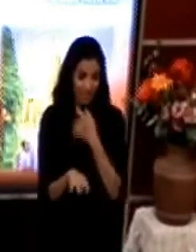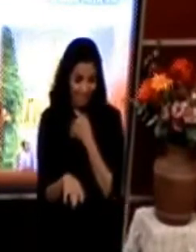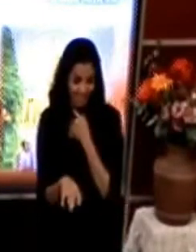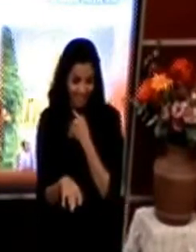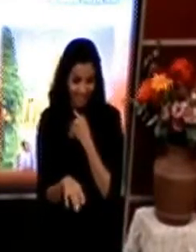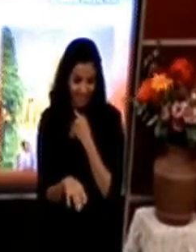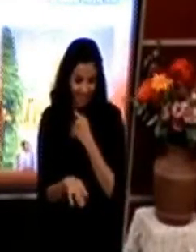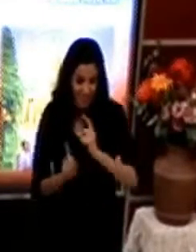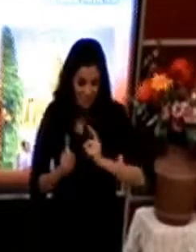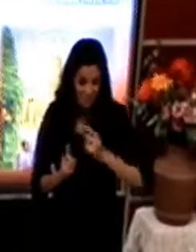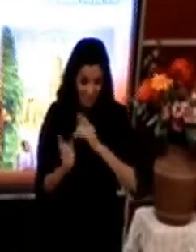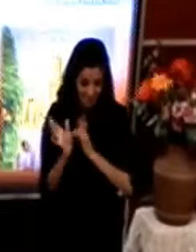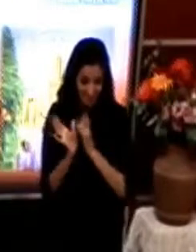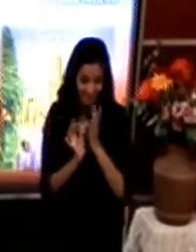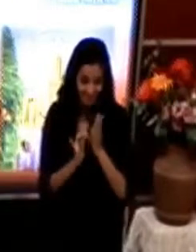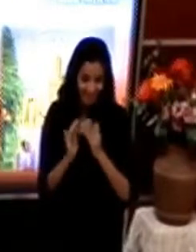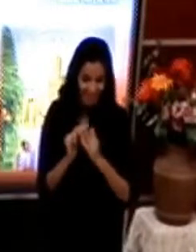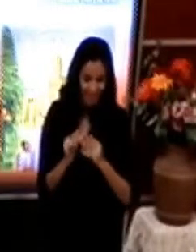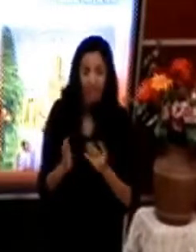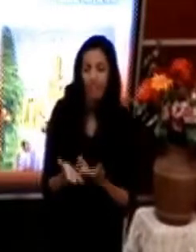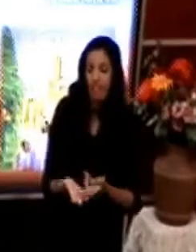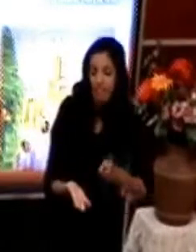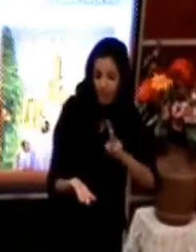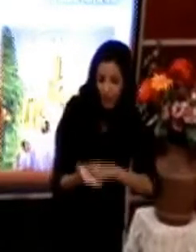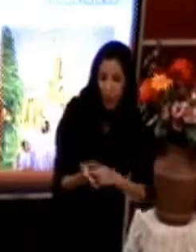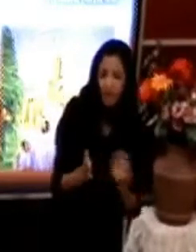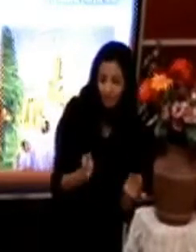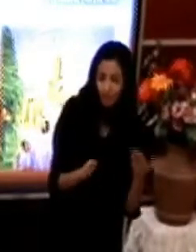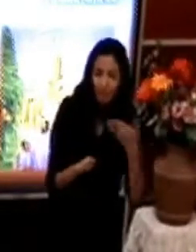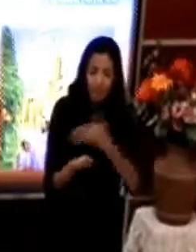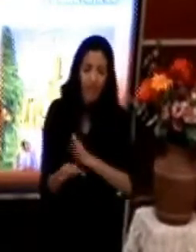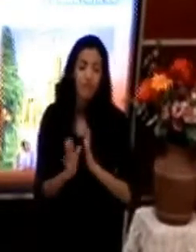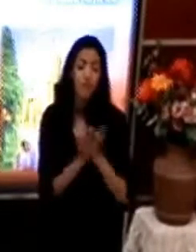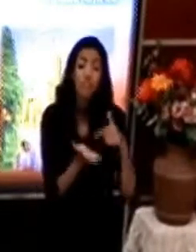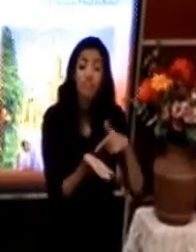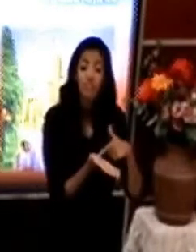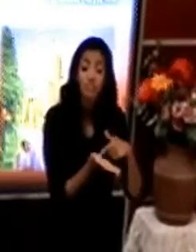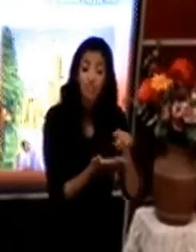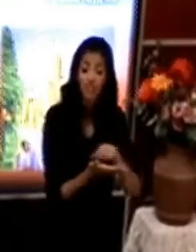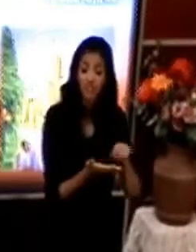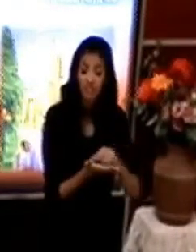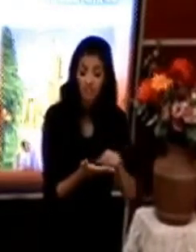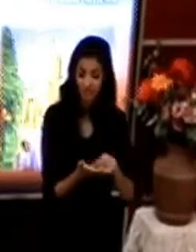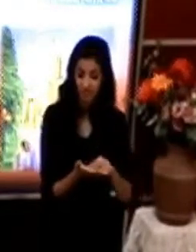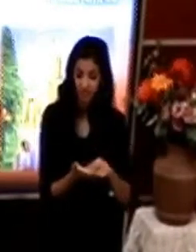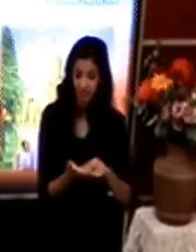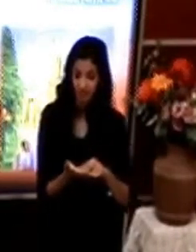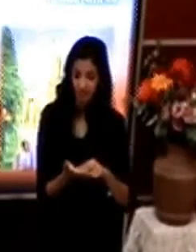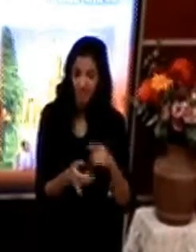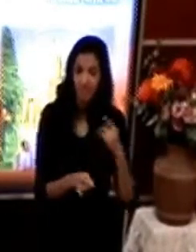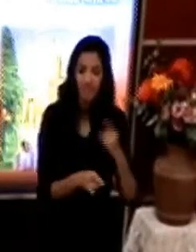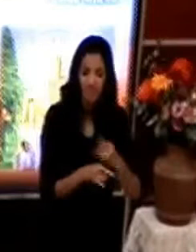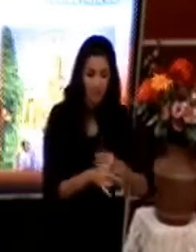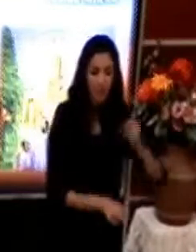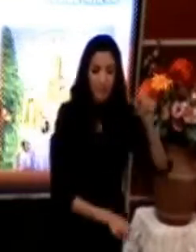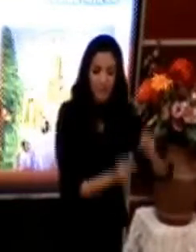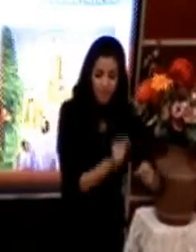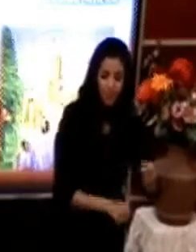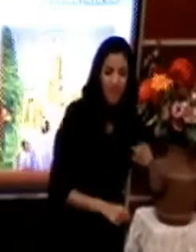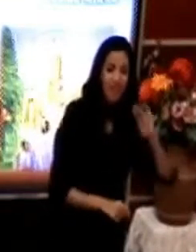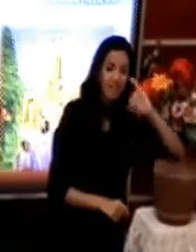volver, de volver. Y al otro sábado me fui de nuevo a la iglesia. Porque yo había leído en la Biblia y era eso lo que siempre le discutía a todo lo que caía en